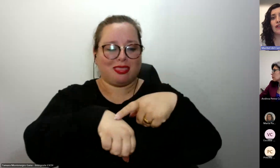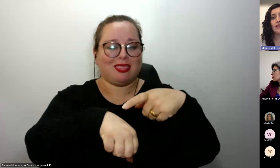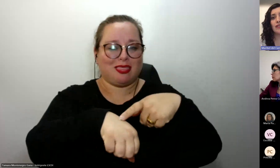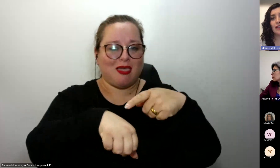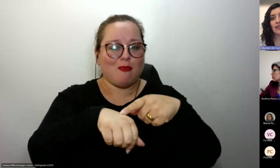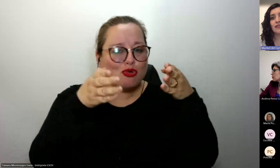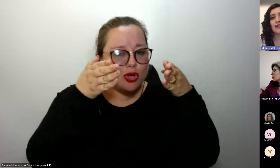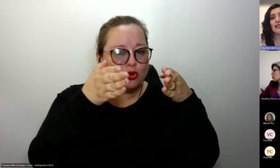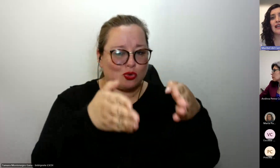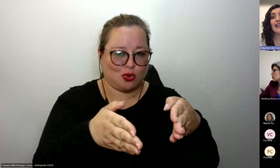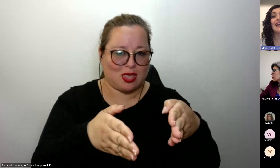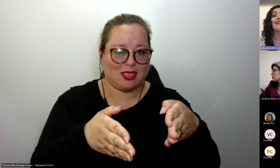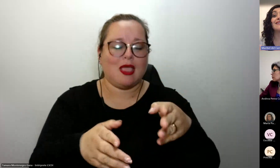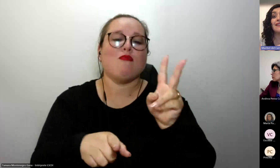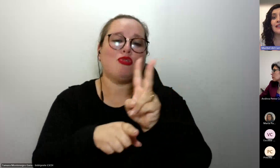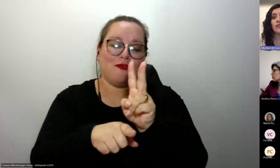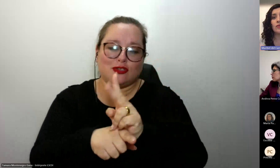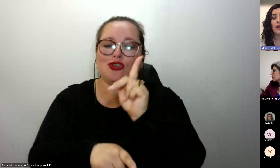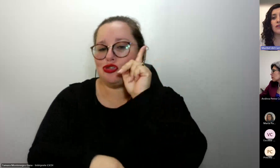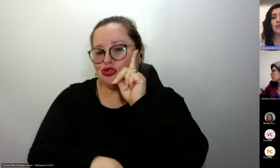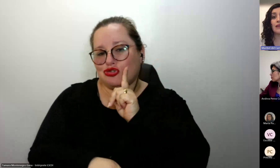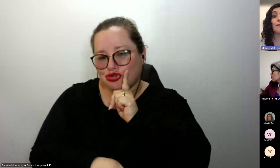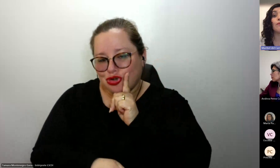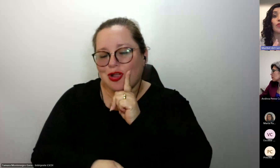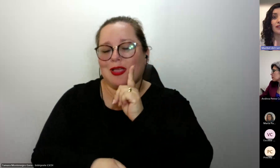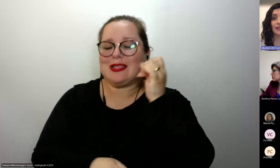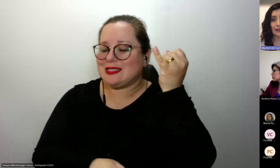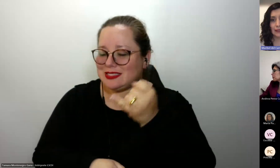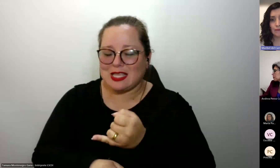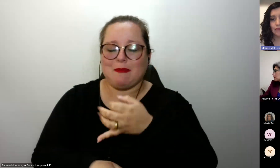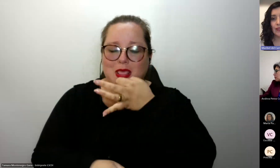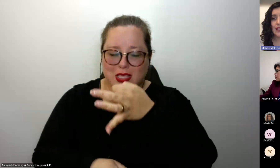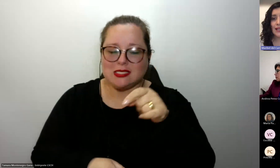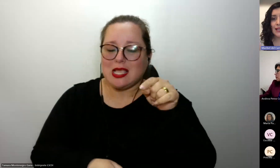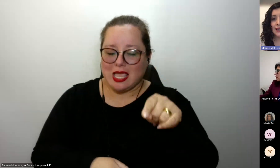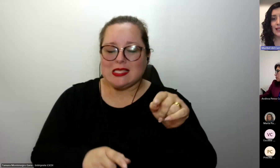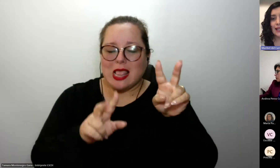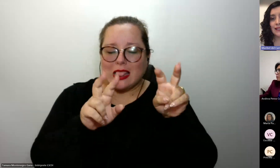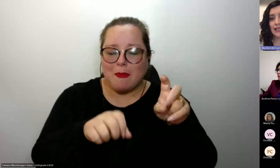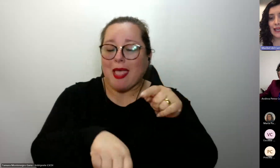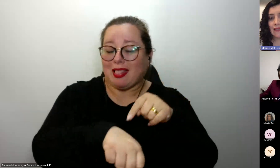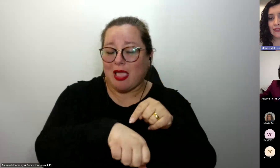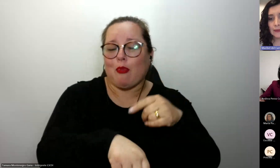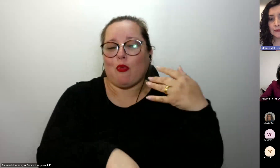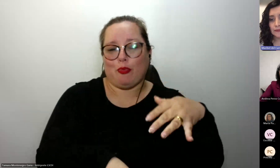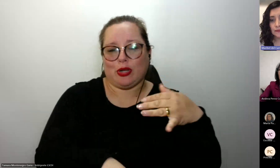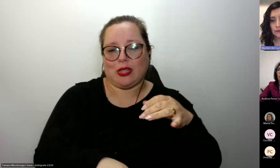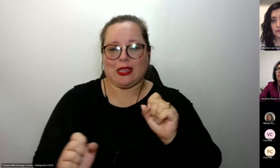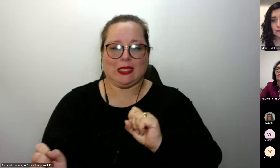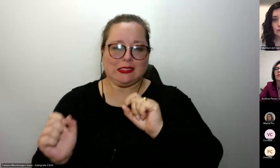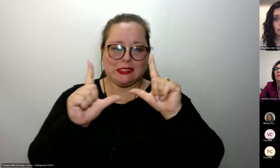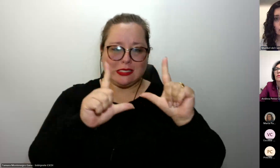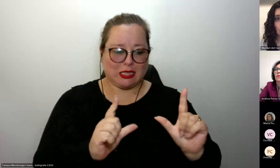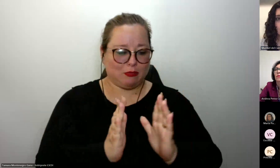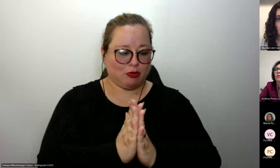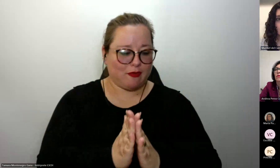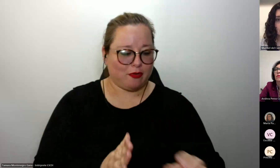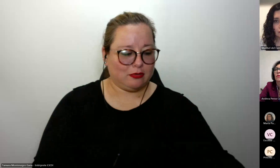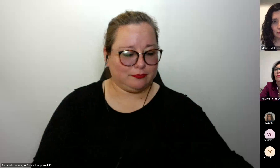los educadores sordos la resaltan como algo importante. La siguiente.